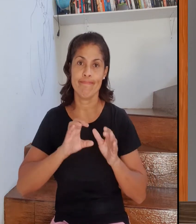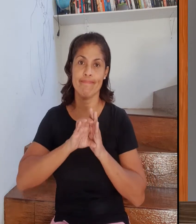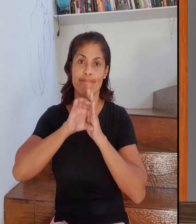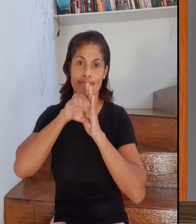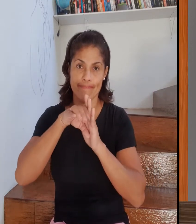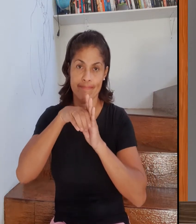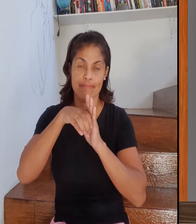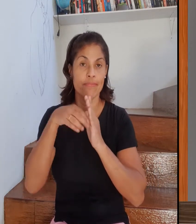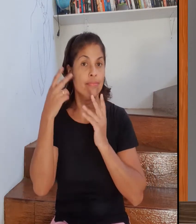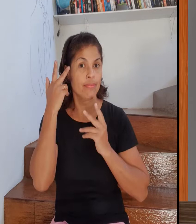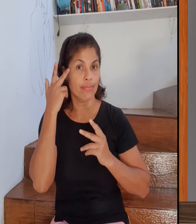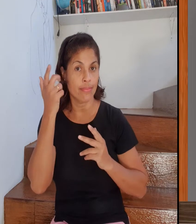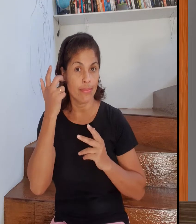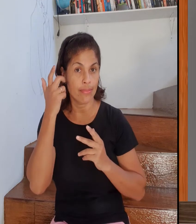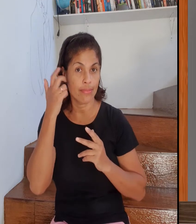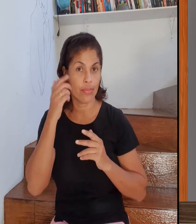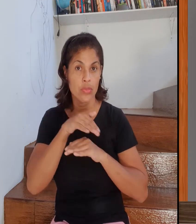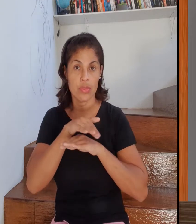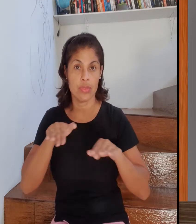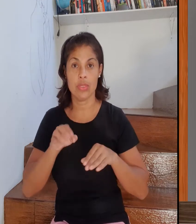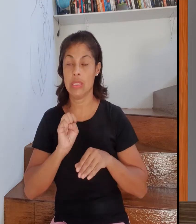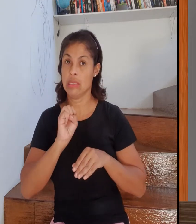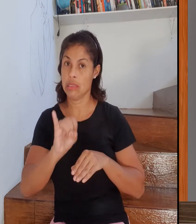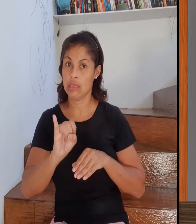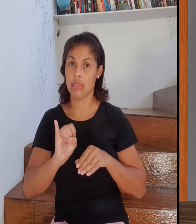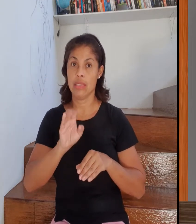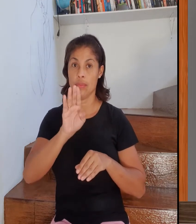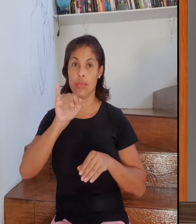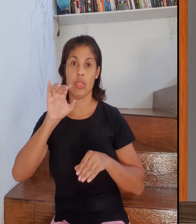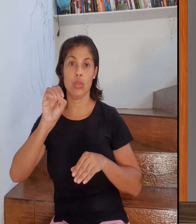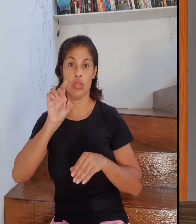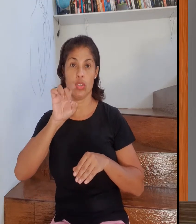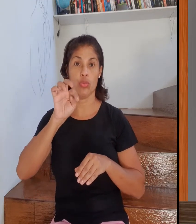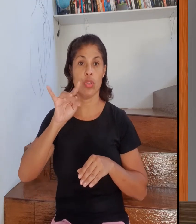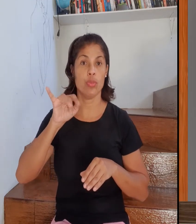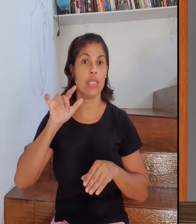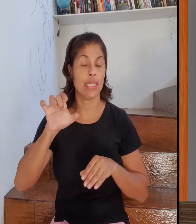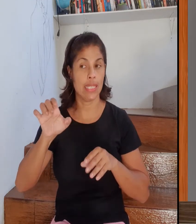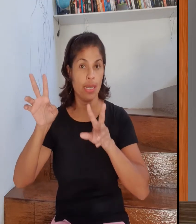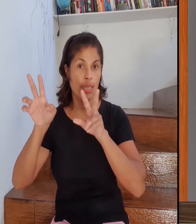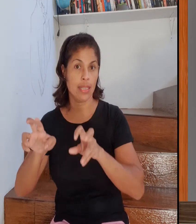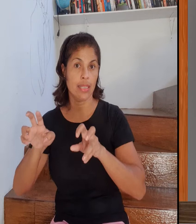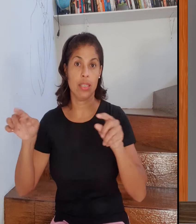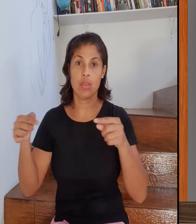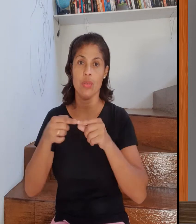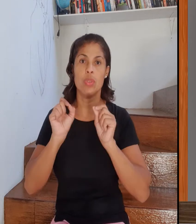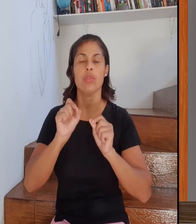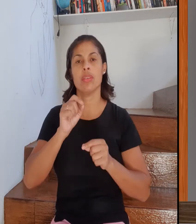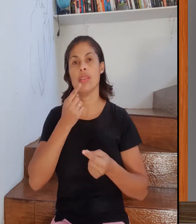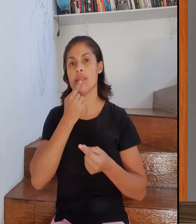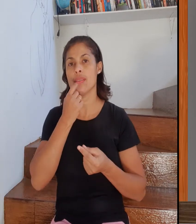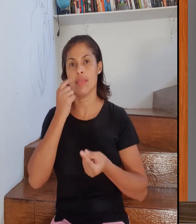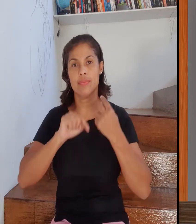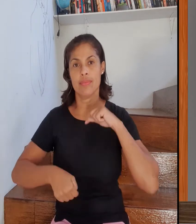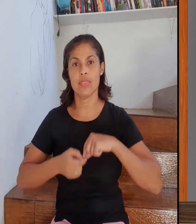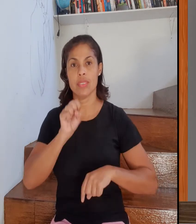conceito. Normalmente, quando nos referenciamos à biodisponibilidade, estamos falando da biodisponibilidade